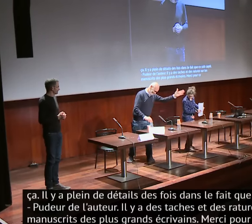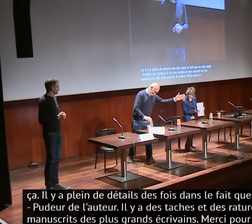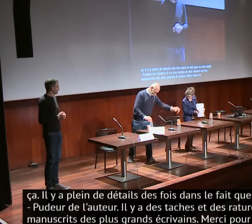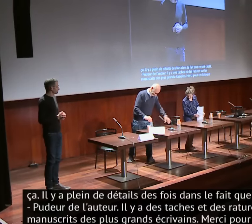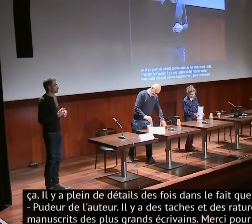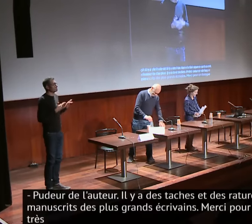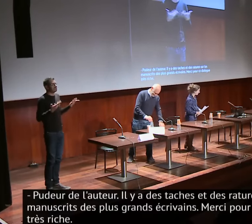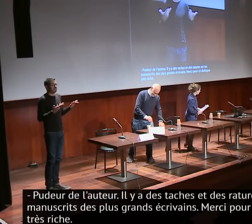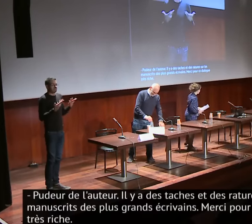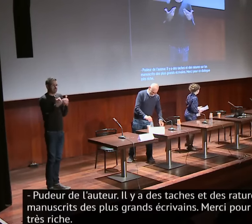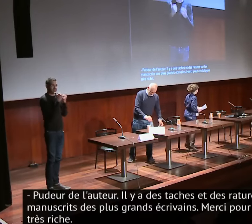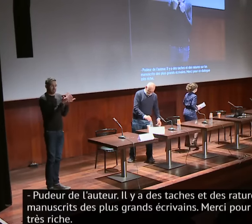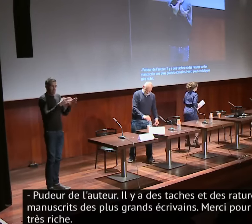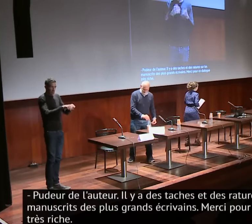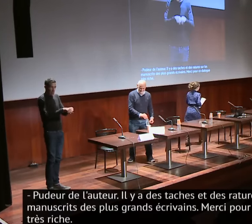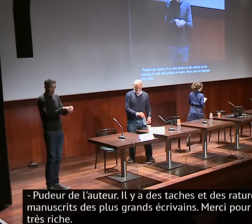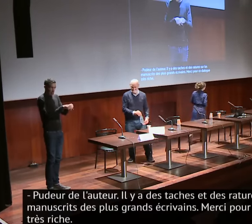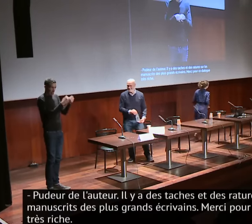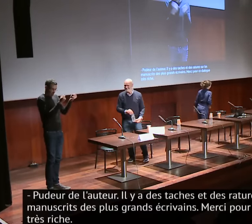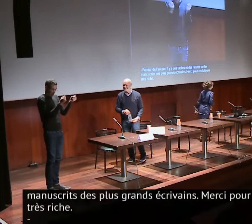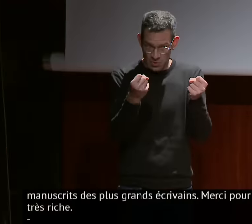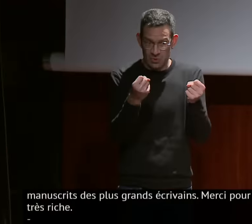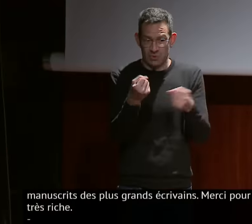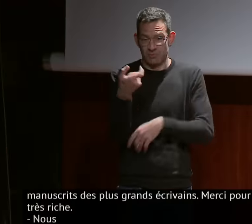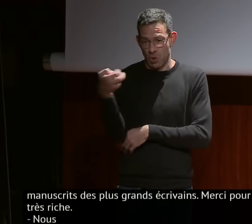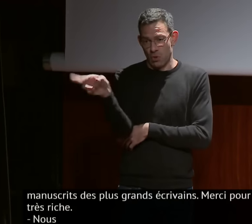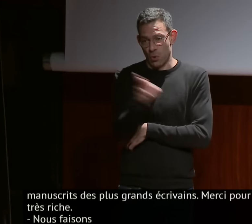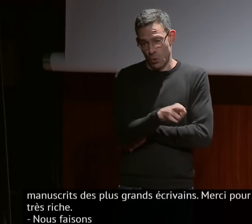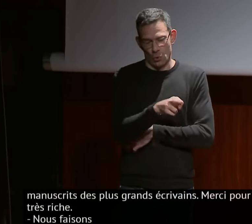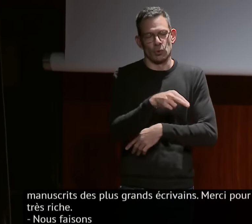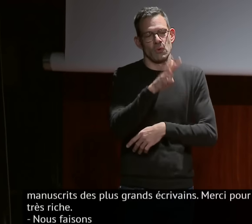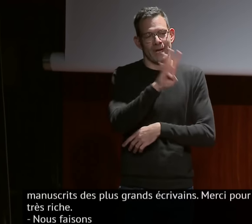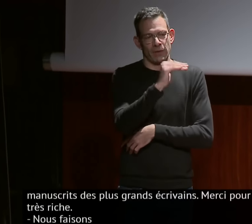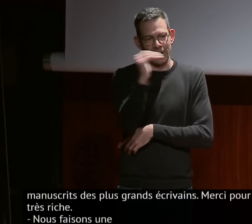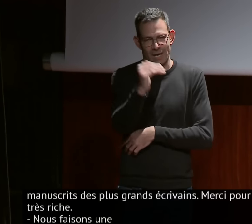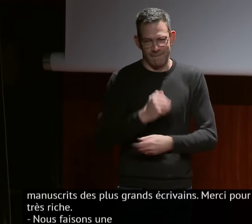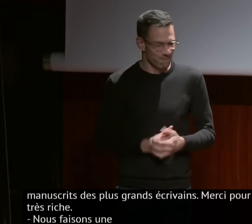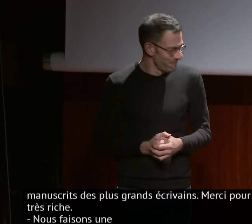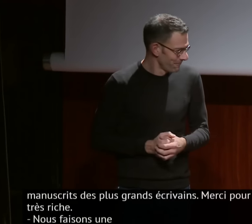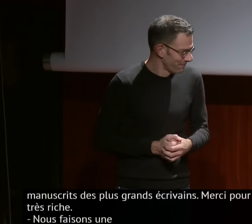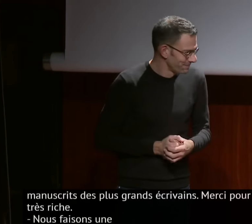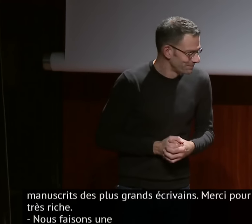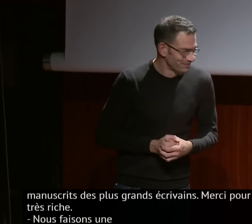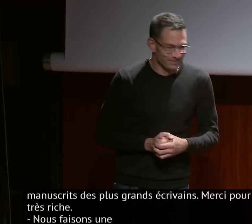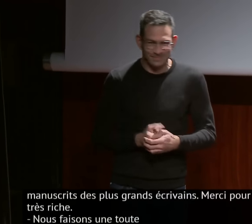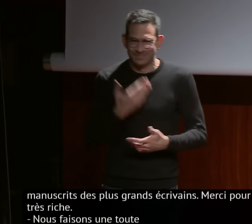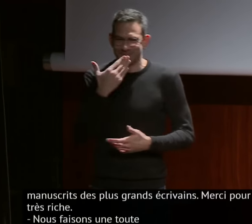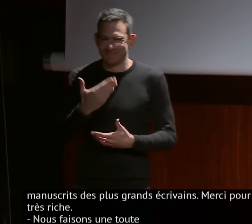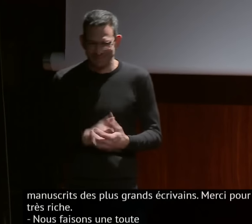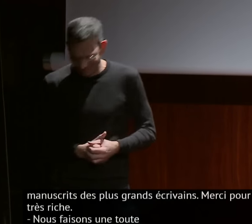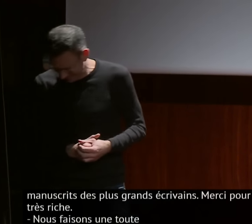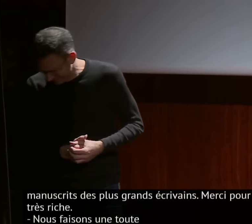Alors, nous faisons une toute petite pause et nous reprenons à 16h15. Je vous remercie.